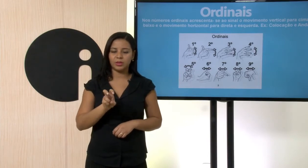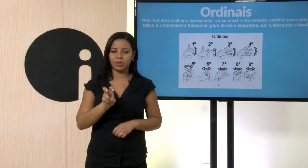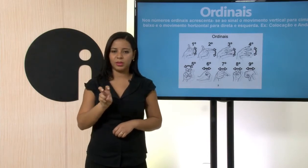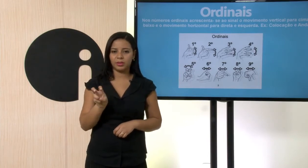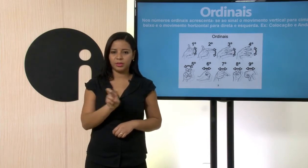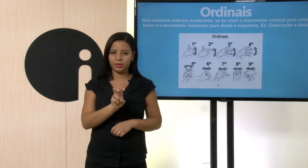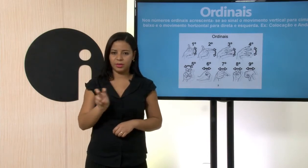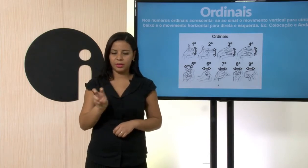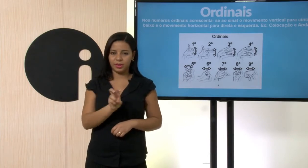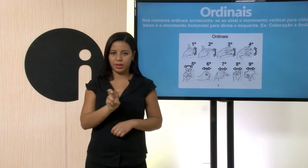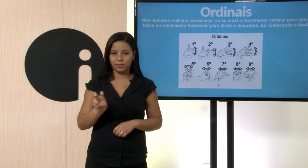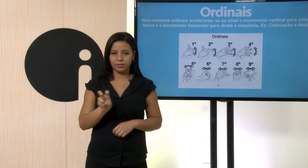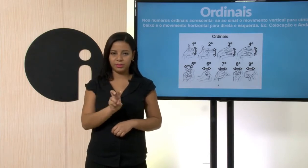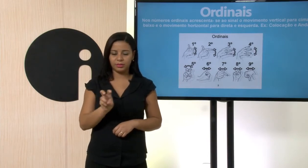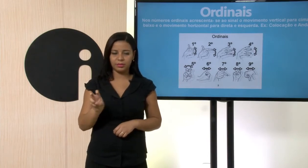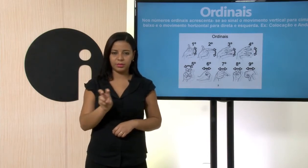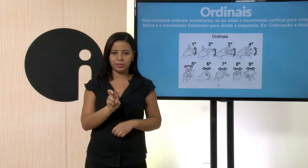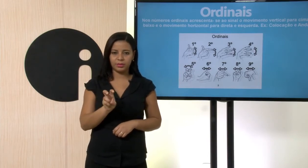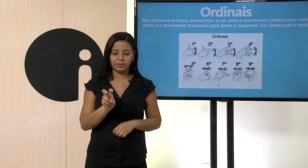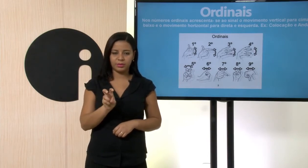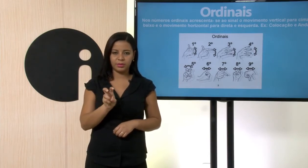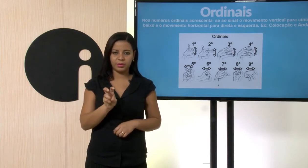novamente, quinto,